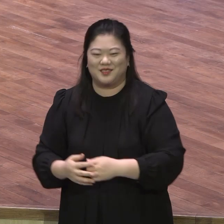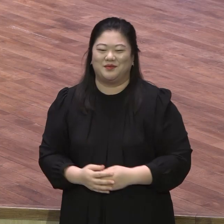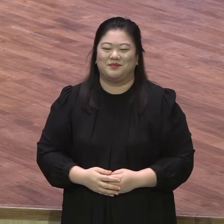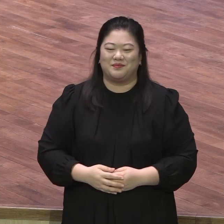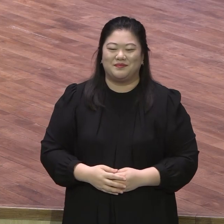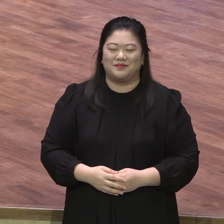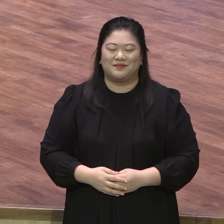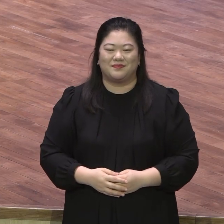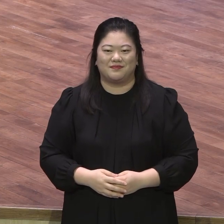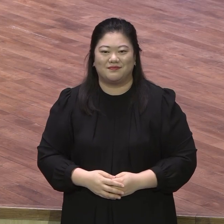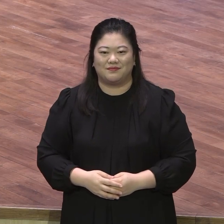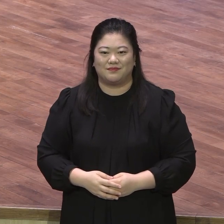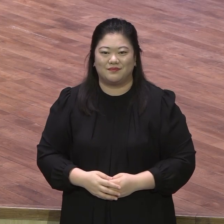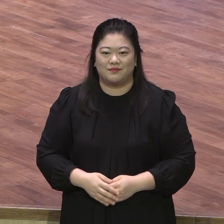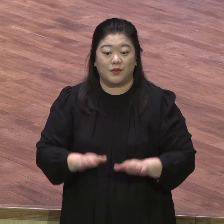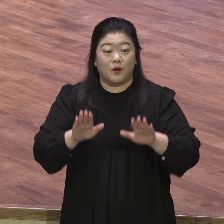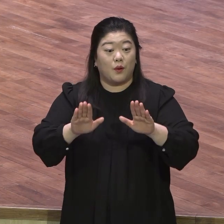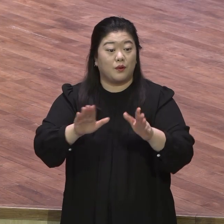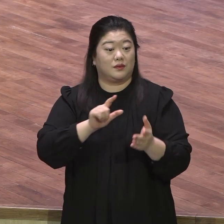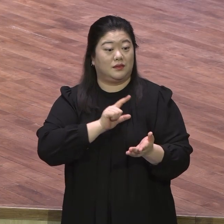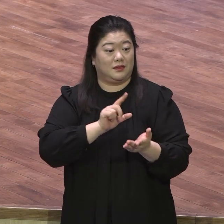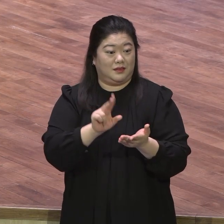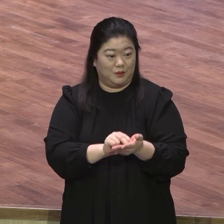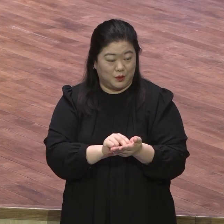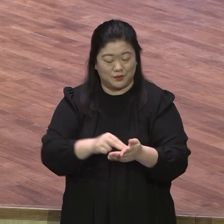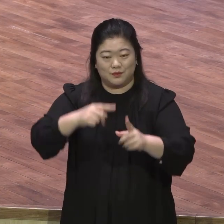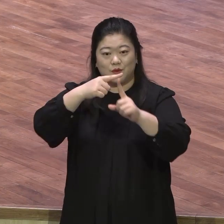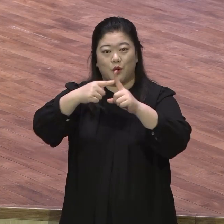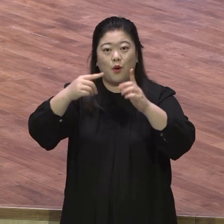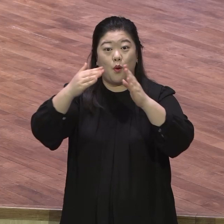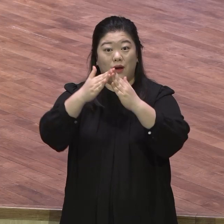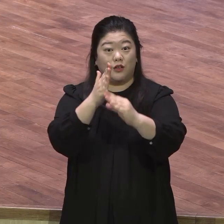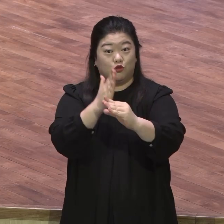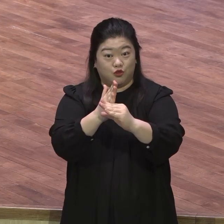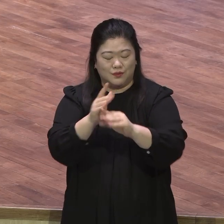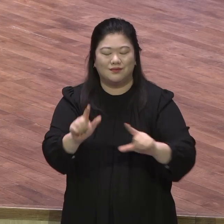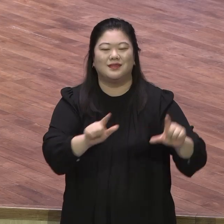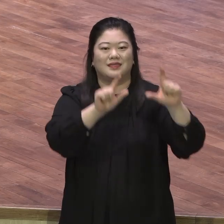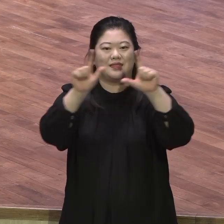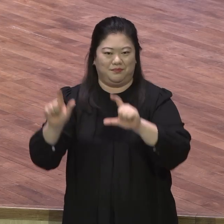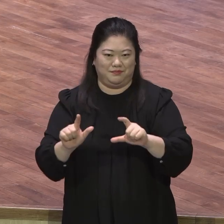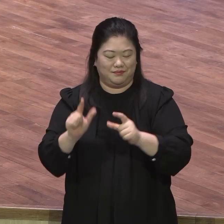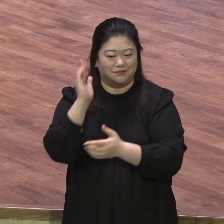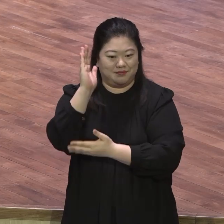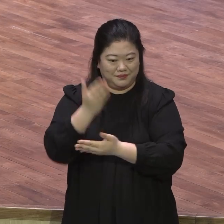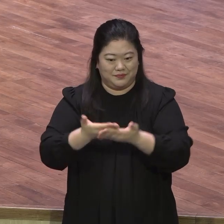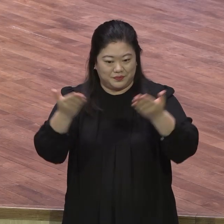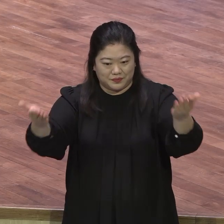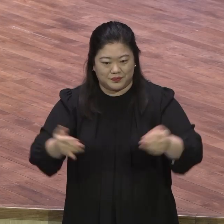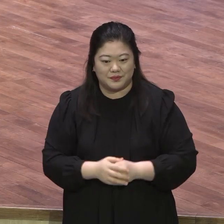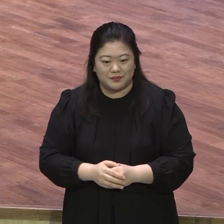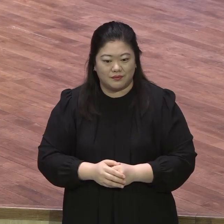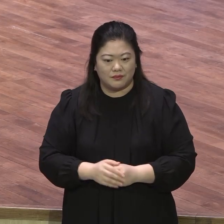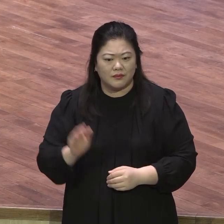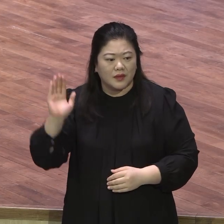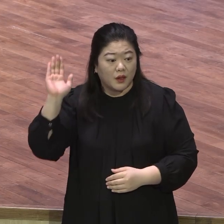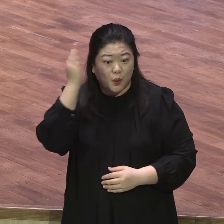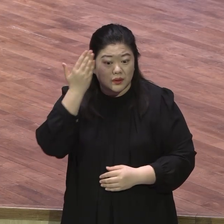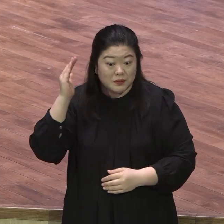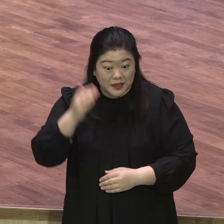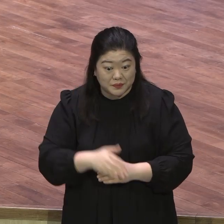이것이 말씀 가지고 교회 중심의 삶이란 제모로 말씀을 드립니다. 코로나19로 인해서 요즘 우리가